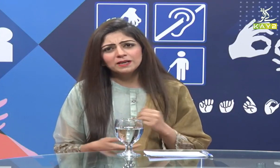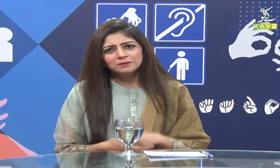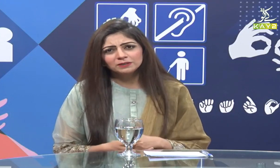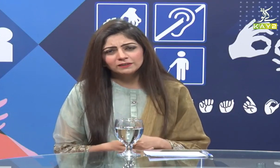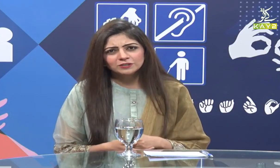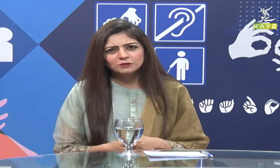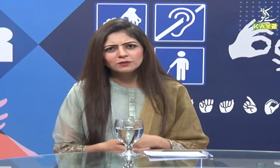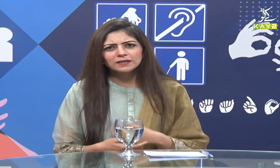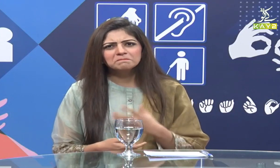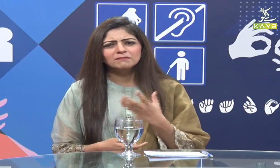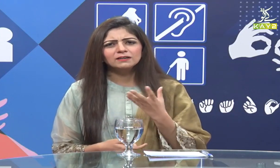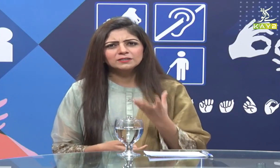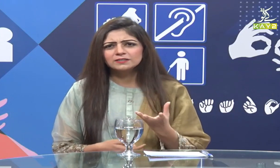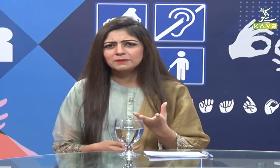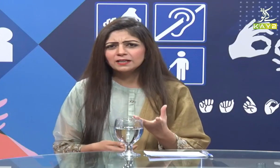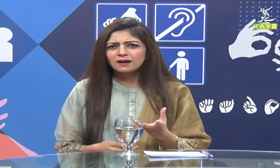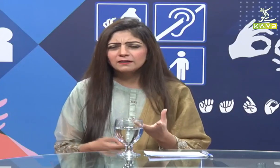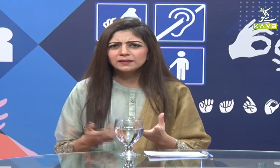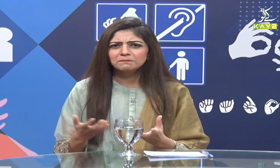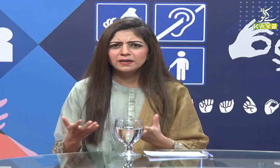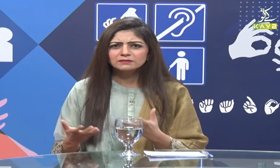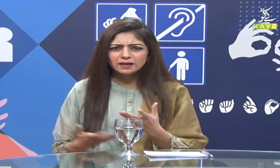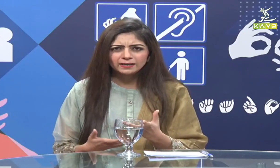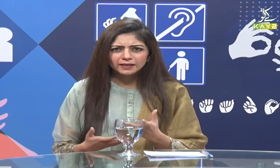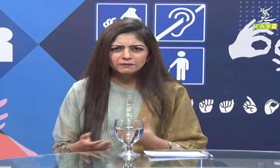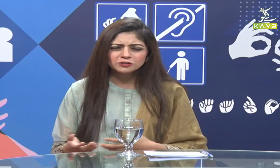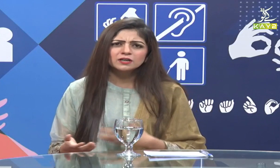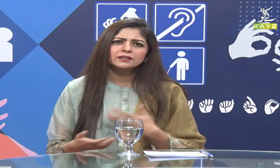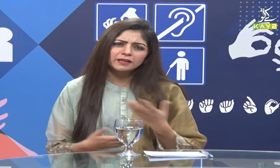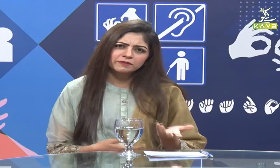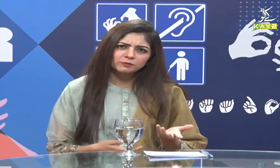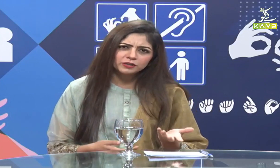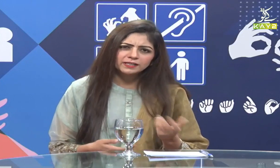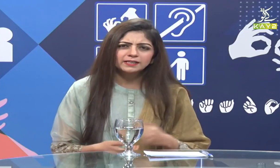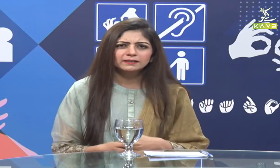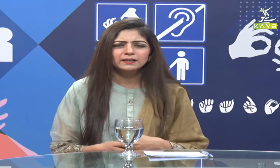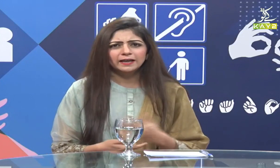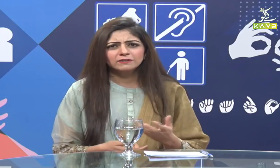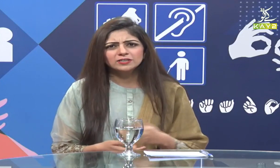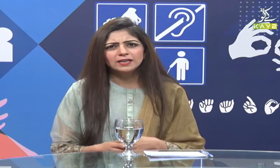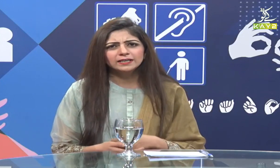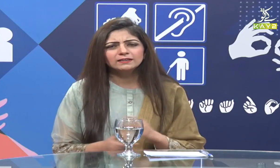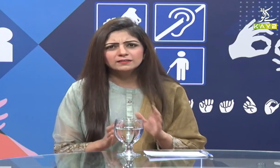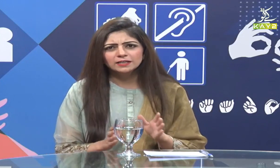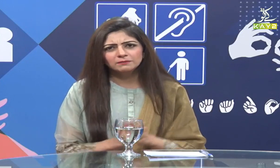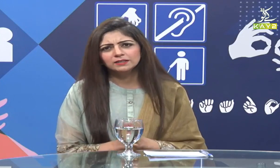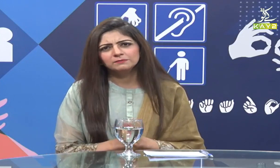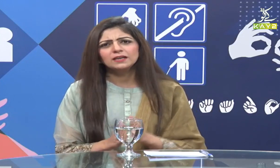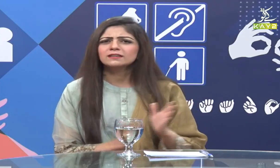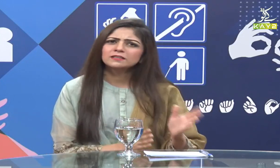मैं बताती चलूँ कि जैसे मैंने कहा कि भाई साइन लैंग्वेज डेफ़ कम्युनिटी की लैंग्वेज है, लेकिन इसका ये मतलब नहीं है कि सिर्फ